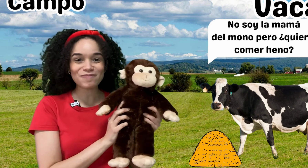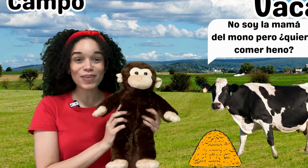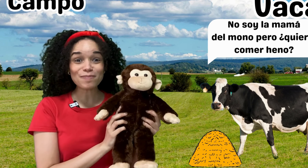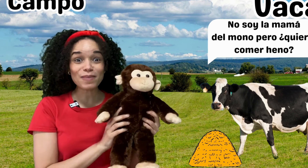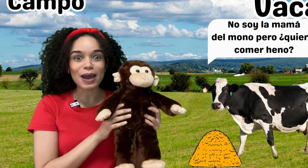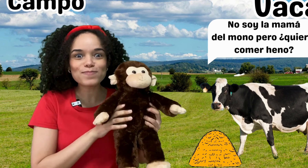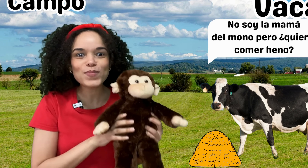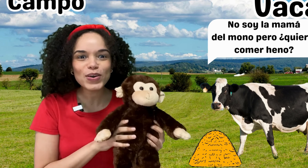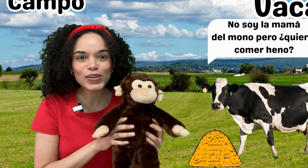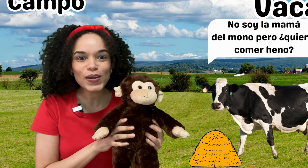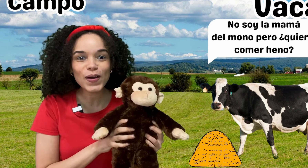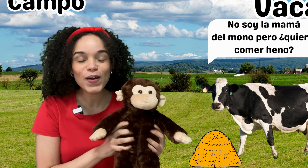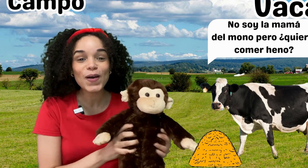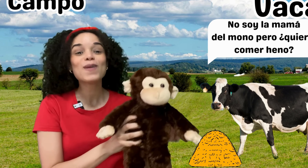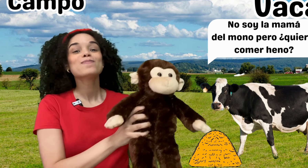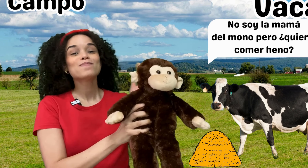mamá mono